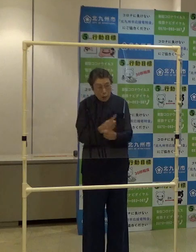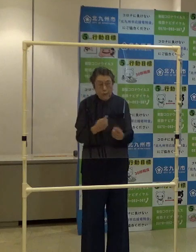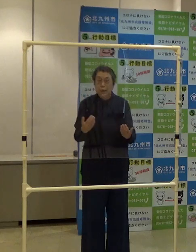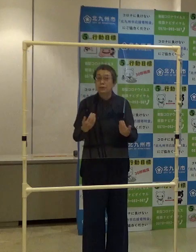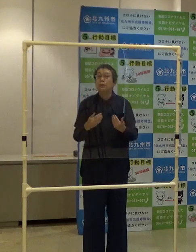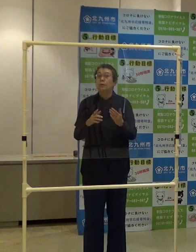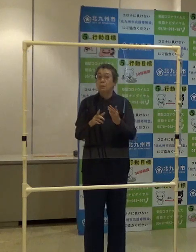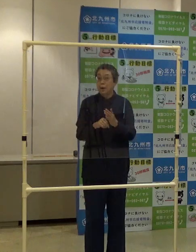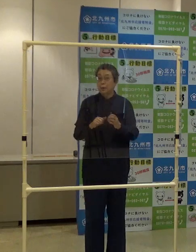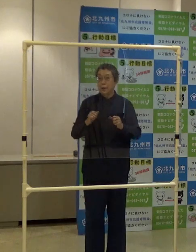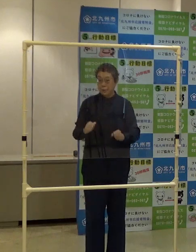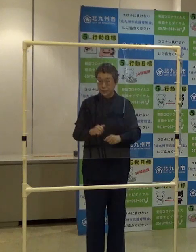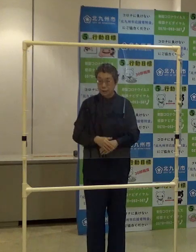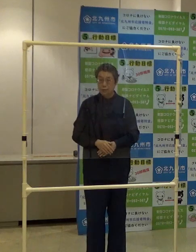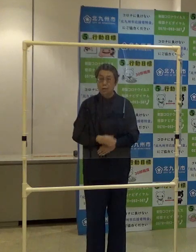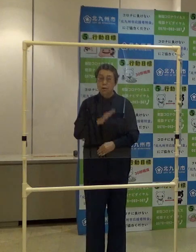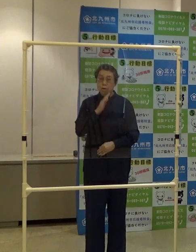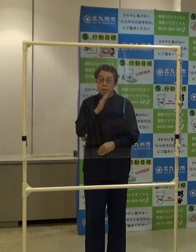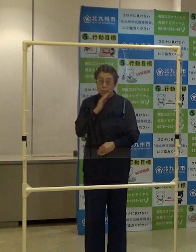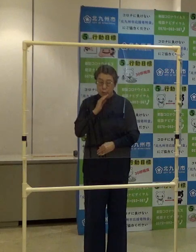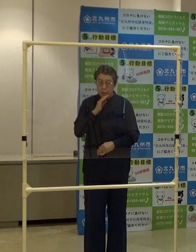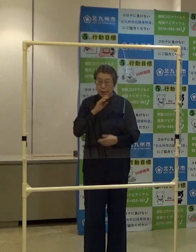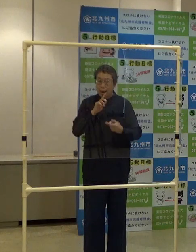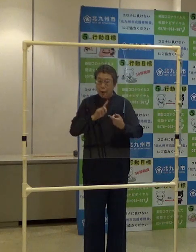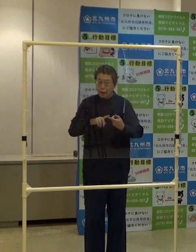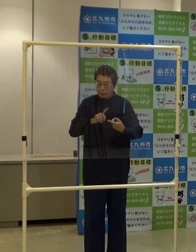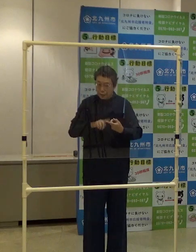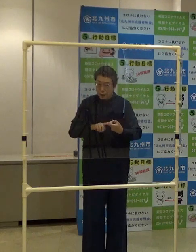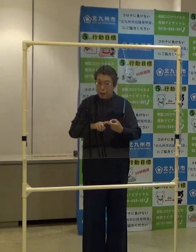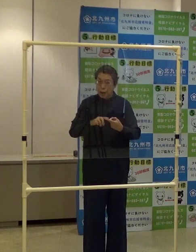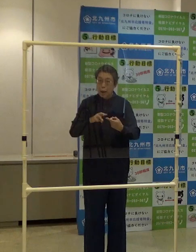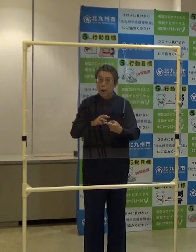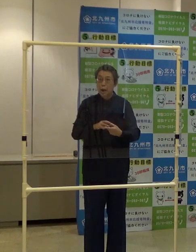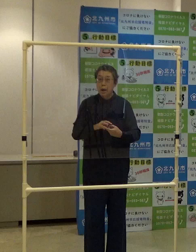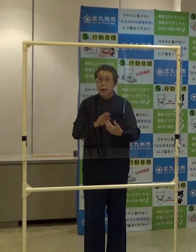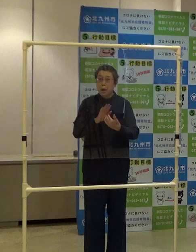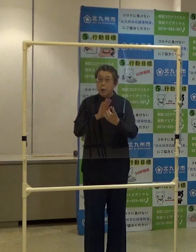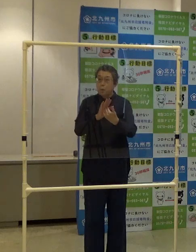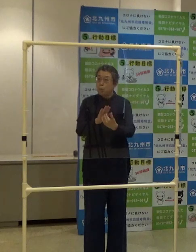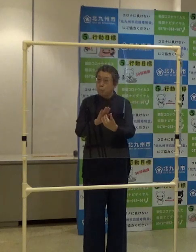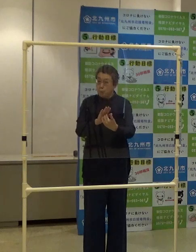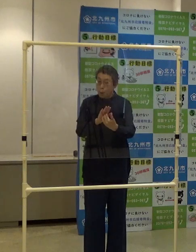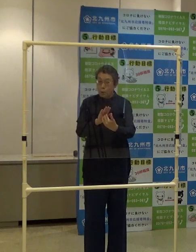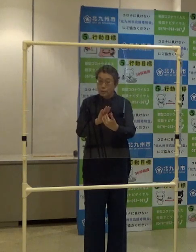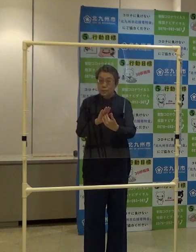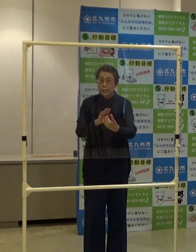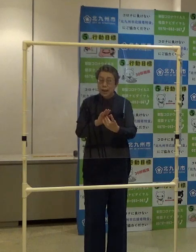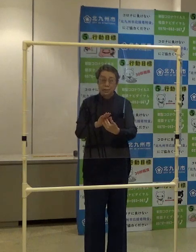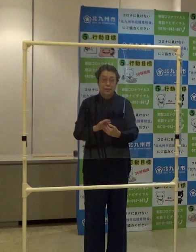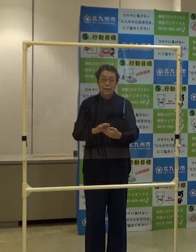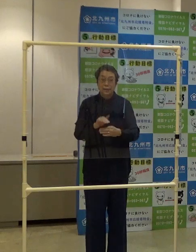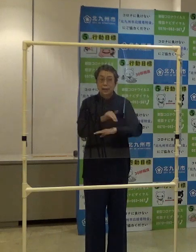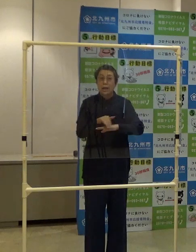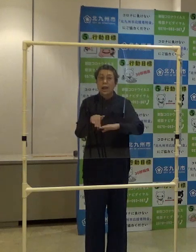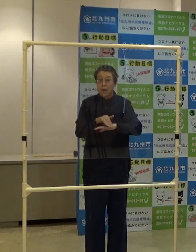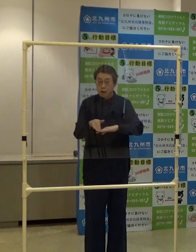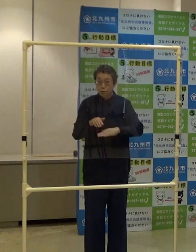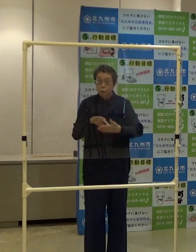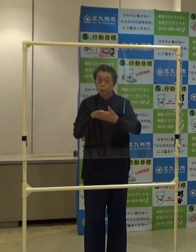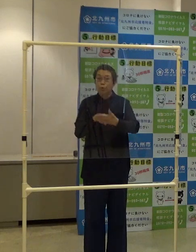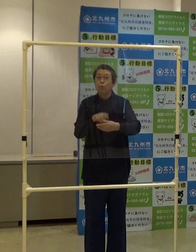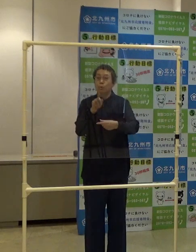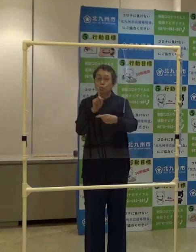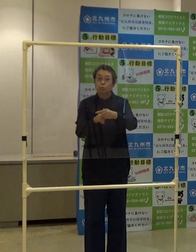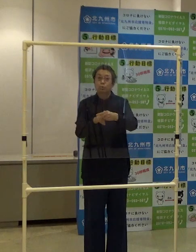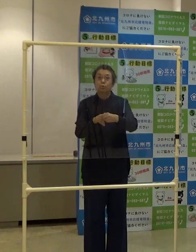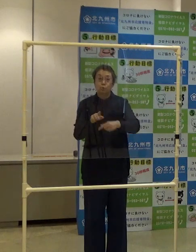より確かな防災計画へと、まあ、これまでの努力を続けているところであります。